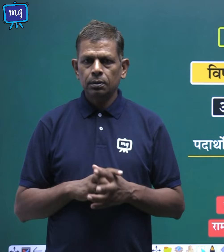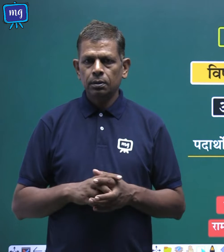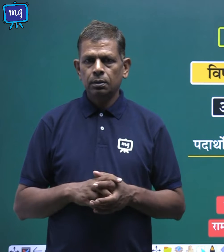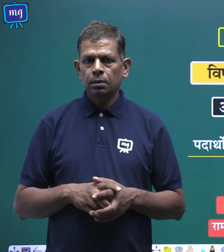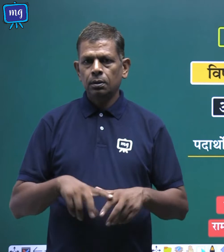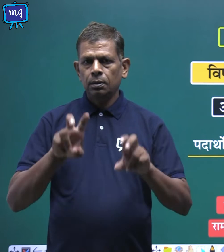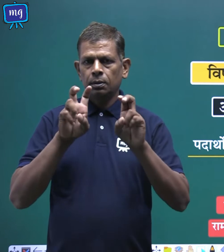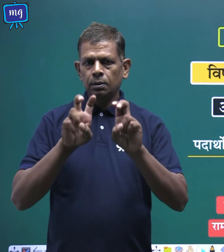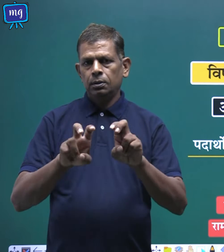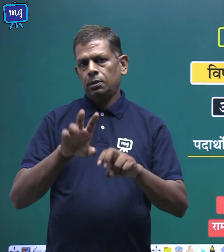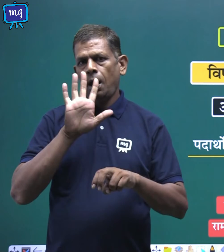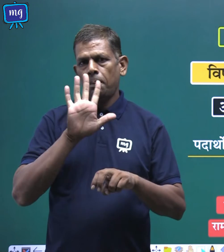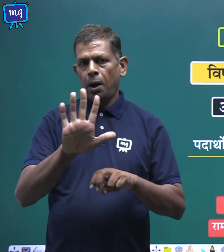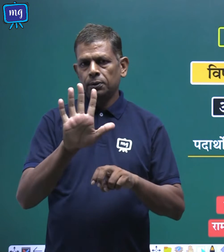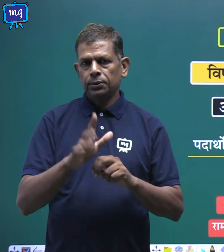अध्याय 5